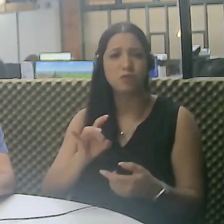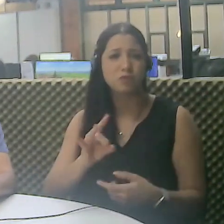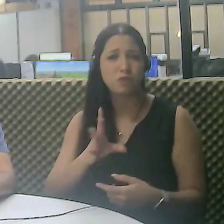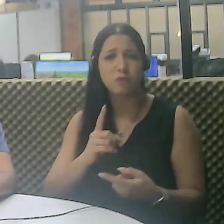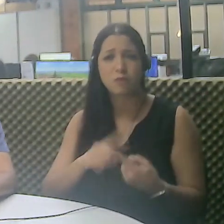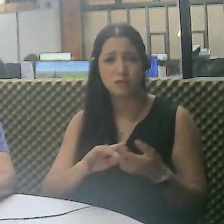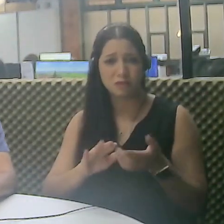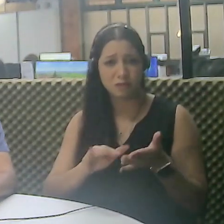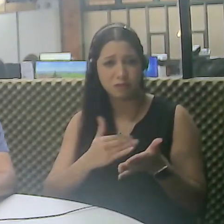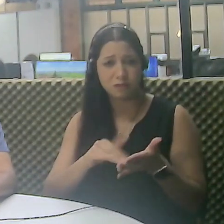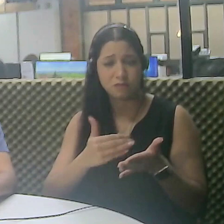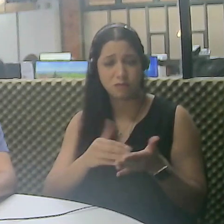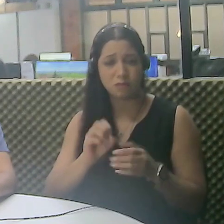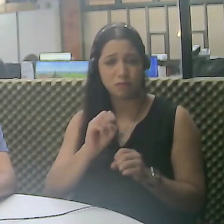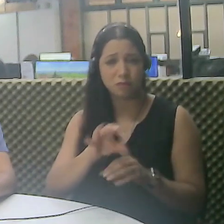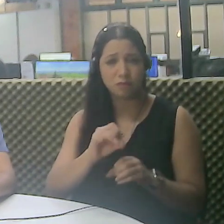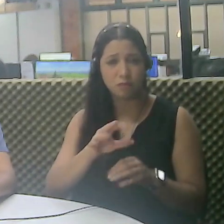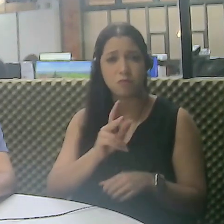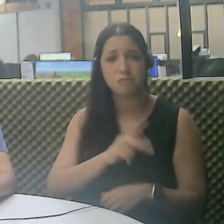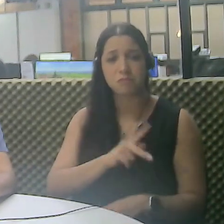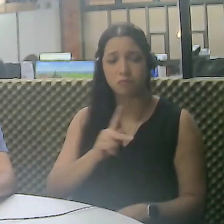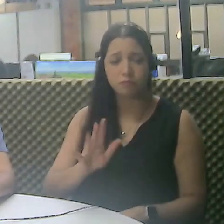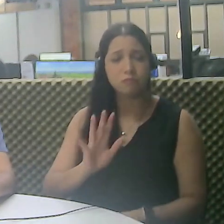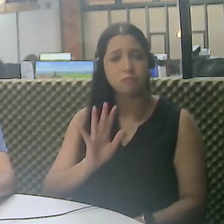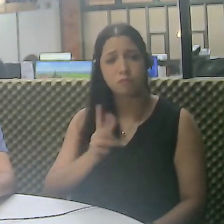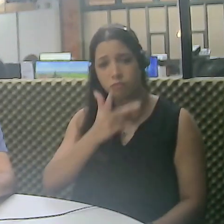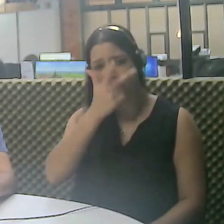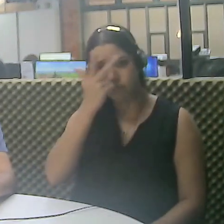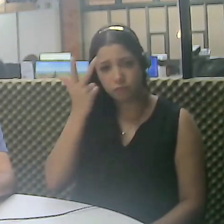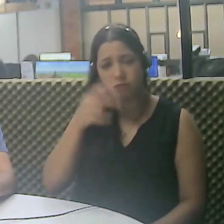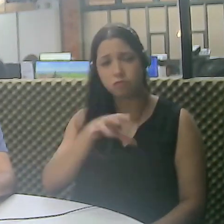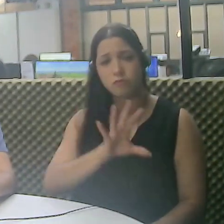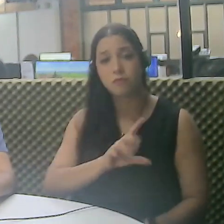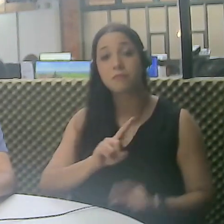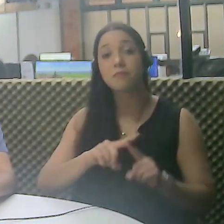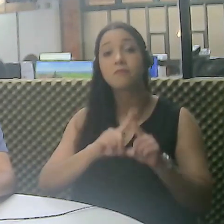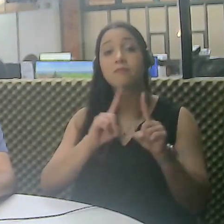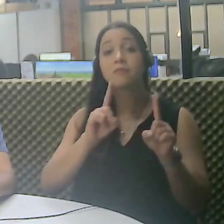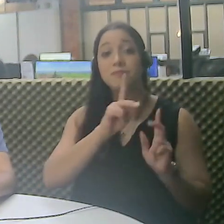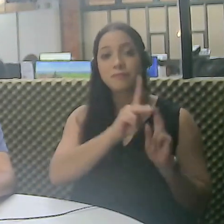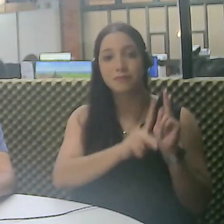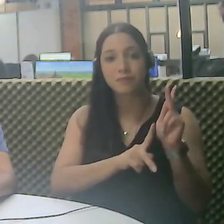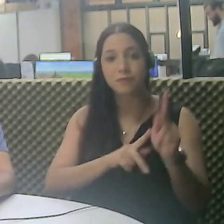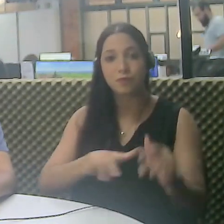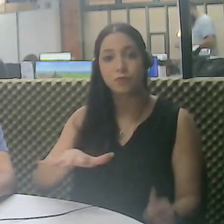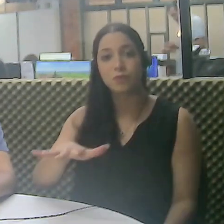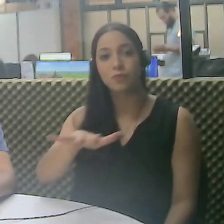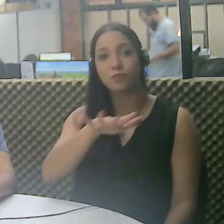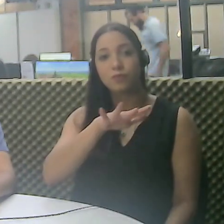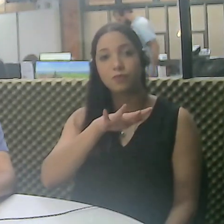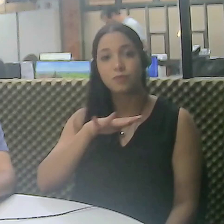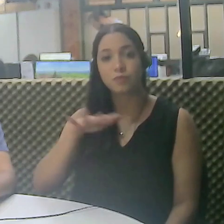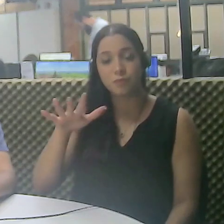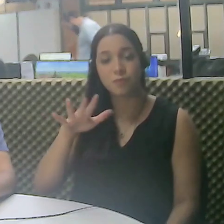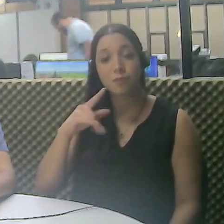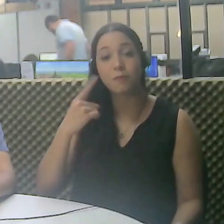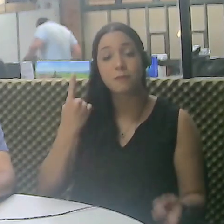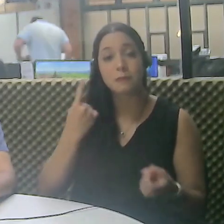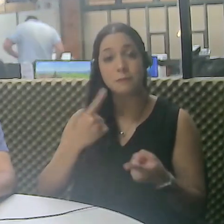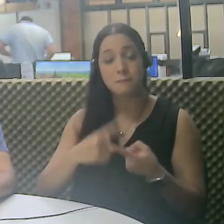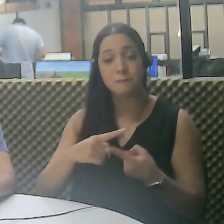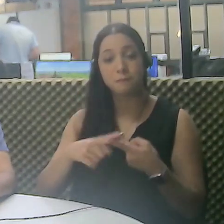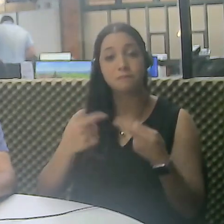apenas da Secretaria de Educação, dos professores, de quem está na rede, mas da população de Uberlândia. A população de